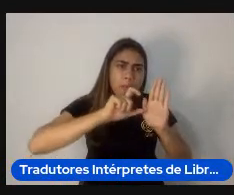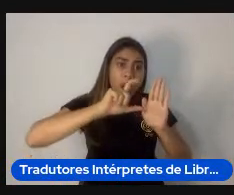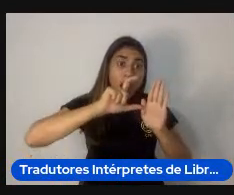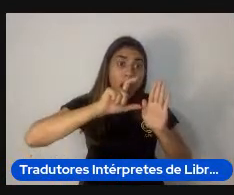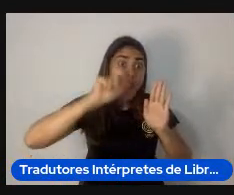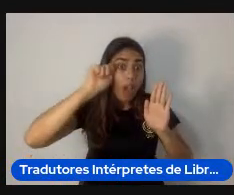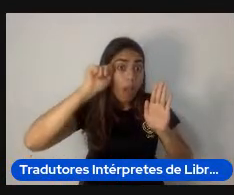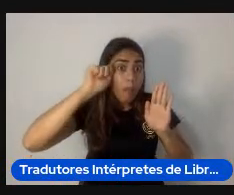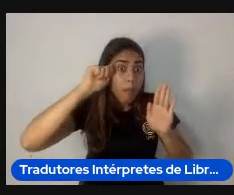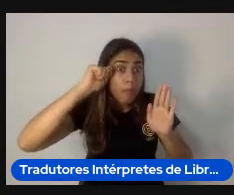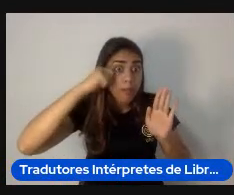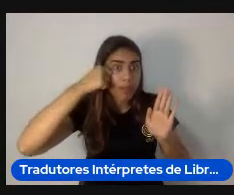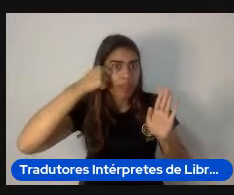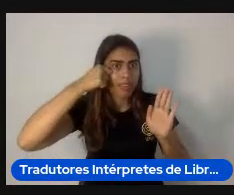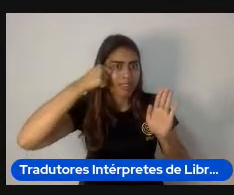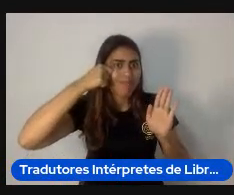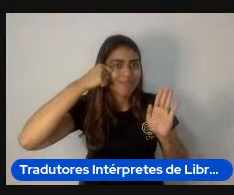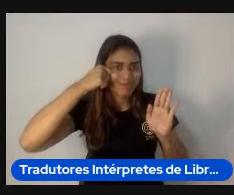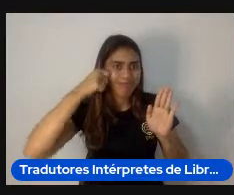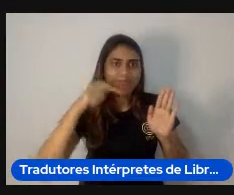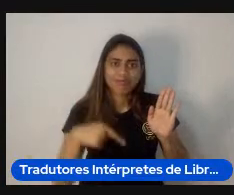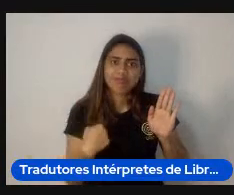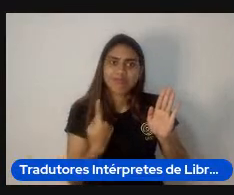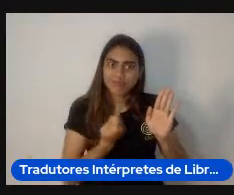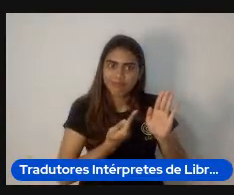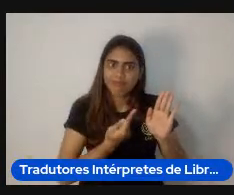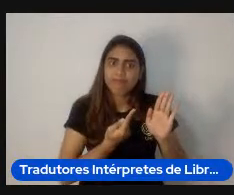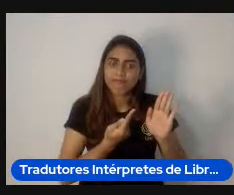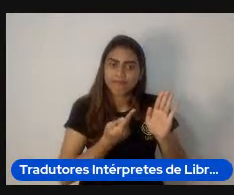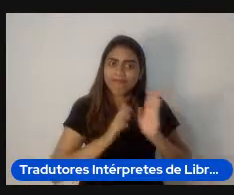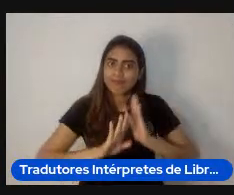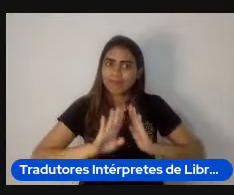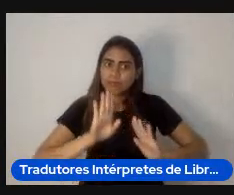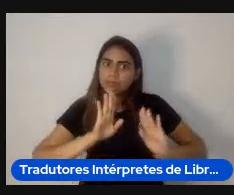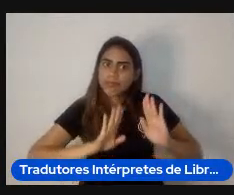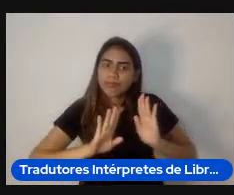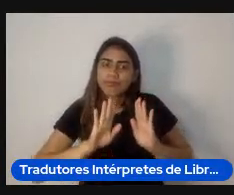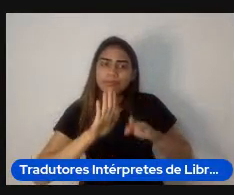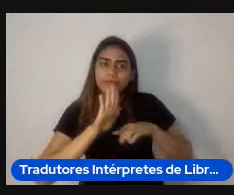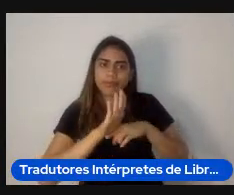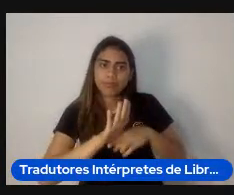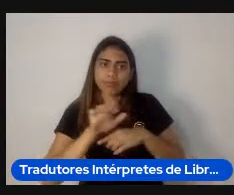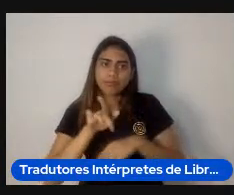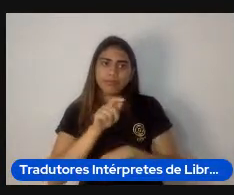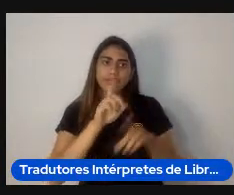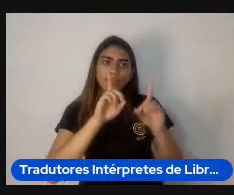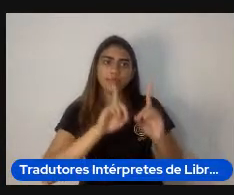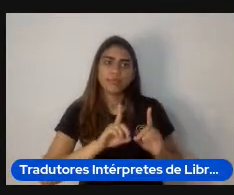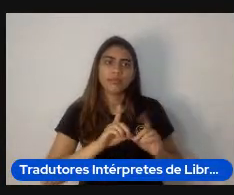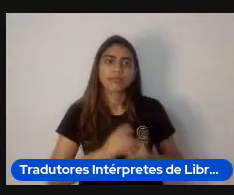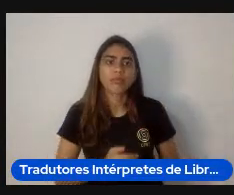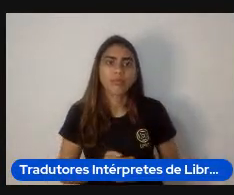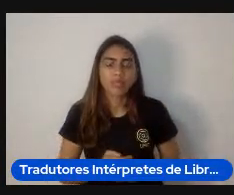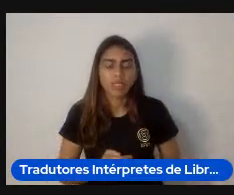Então a gente tem todo esse cuidado. Cada aluno tem a sua pasta, nessa pasta tem o estudo de